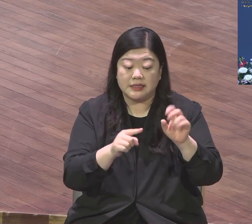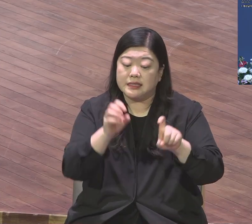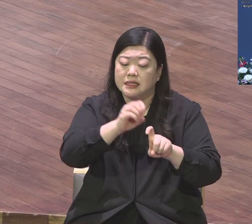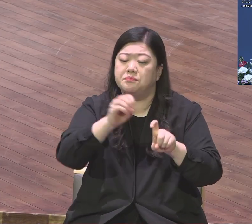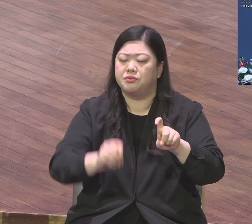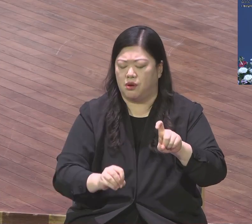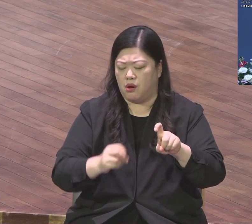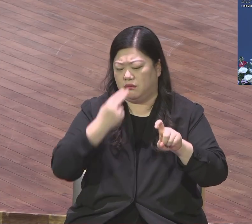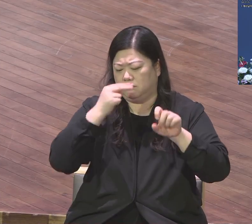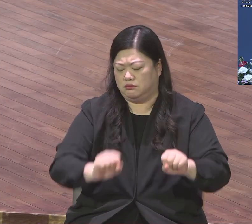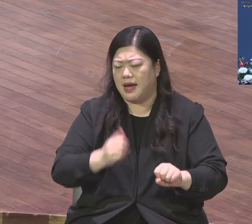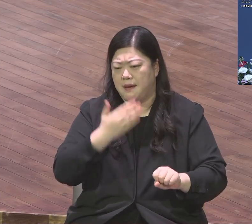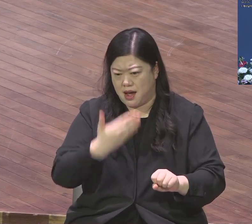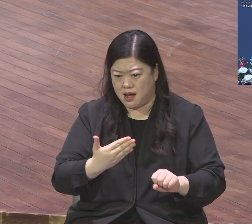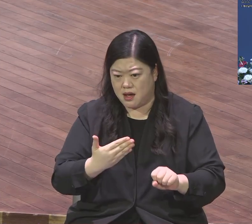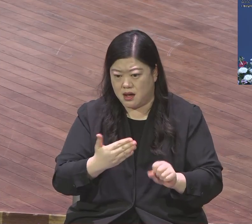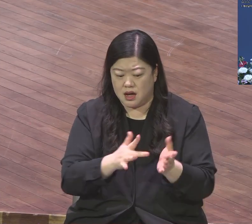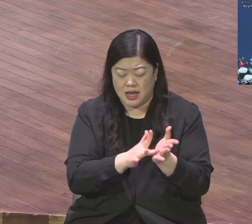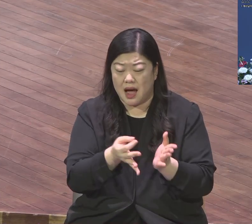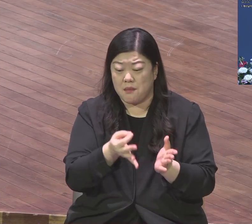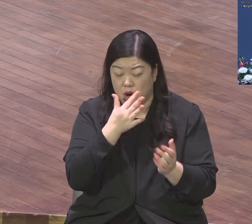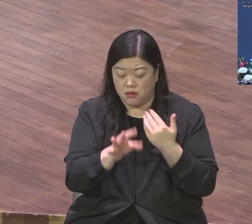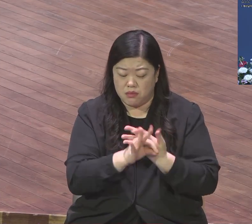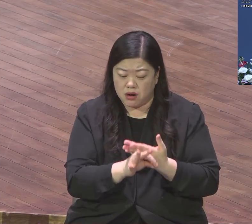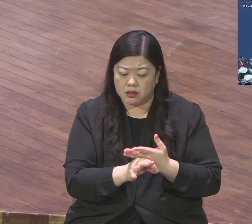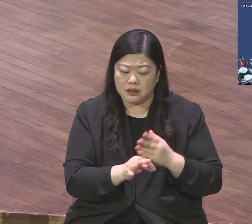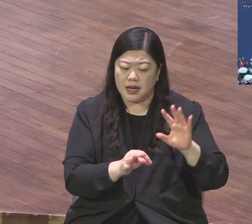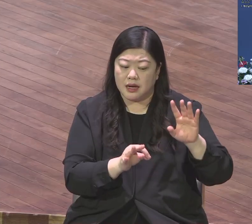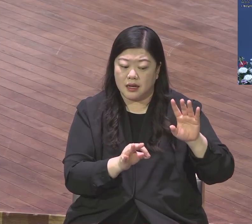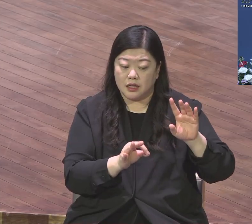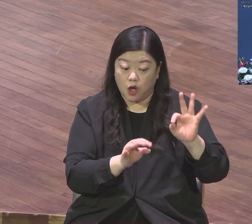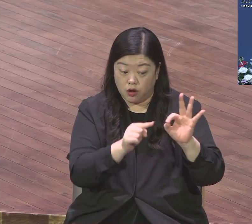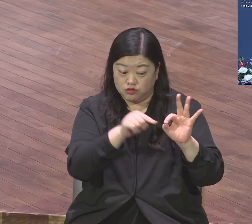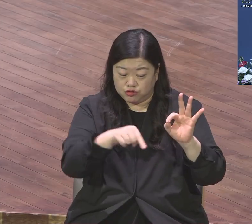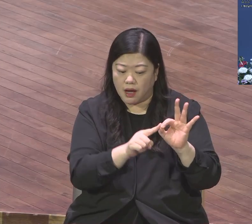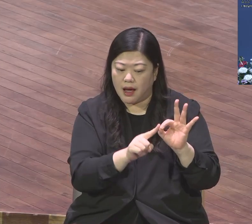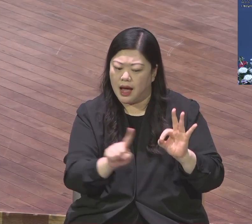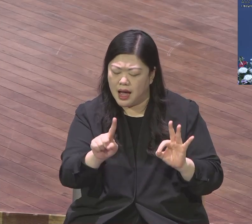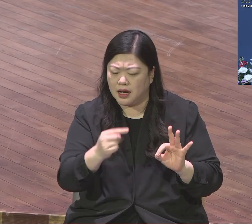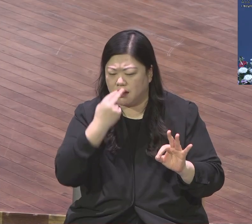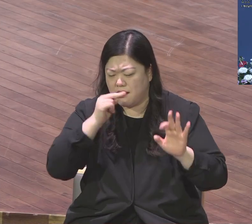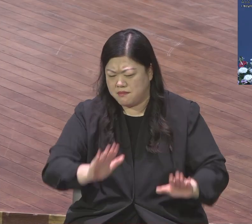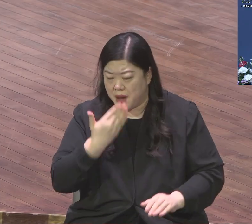개발됐는데 이 약을 먹으면 10명 중 1명이 살아납니다. 그럼